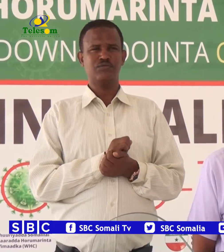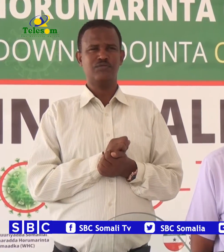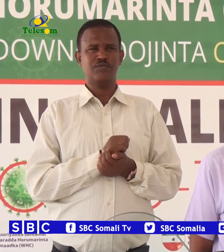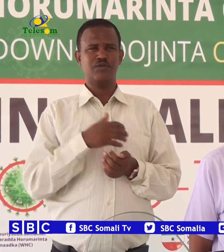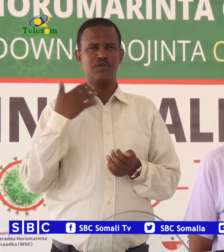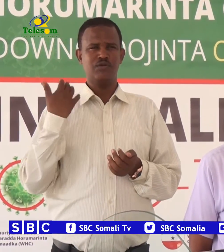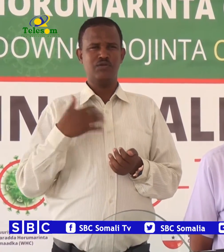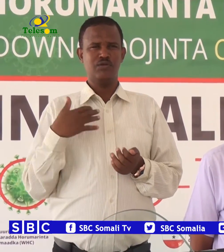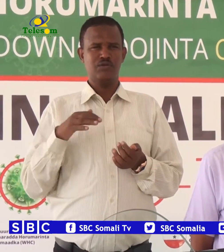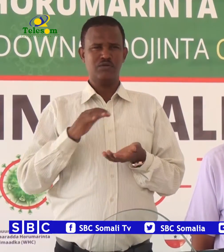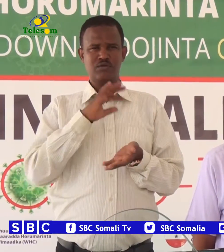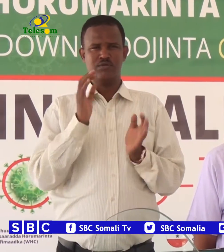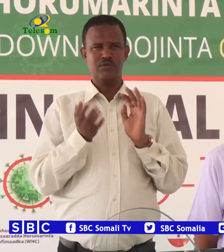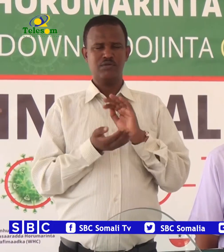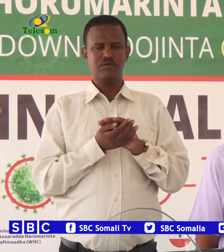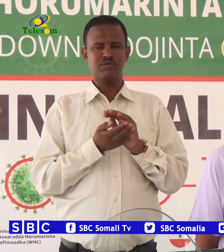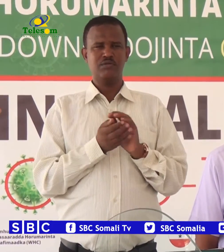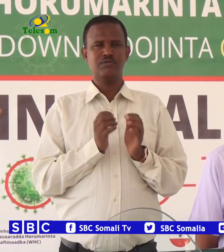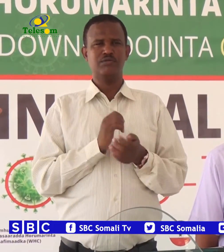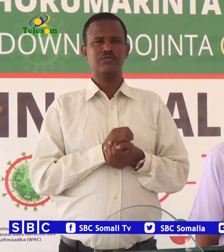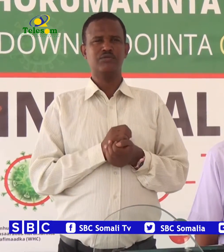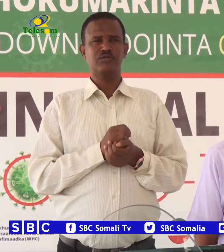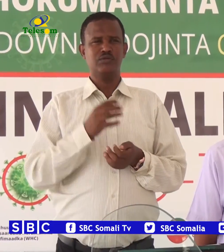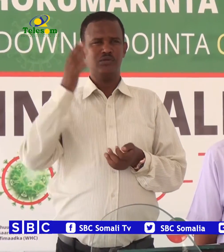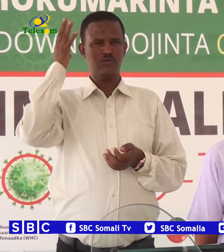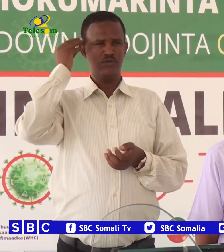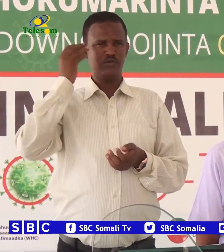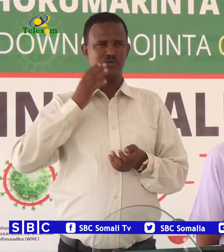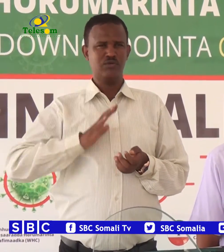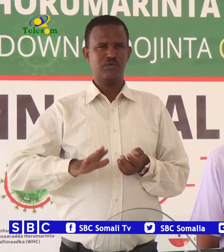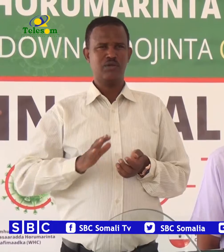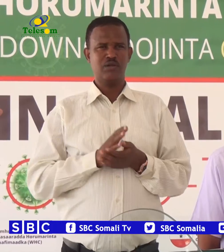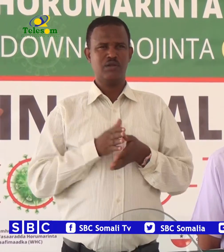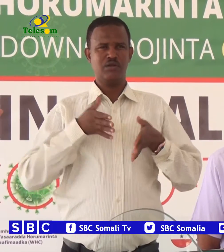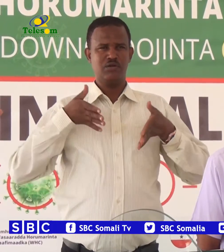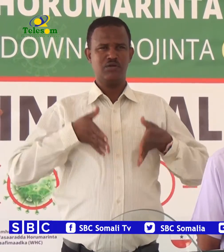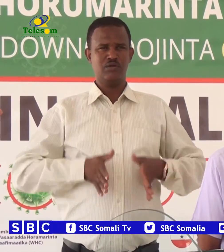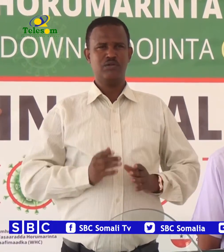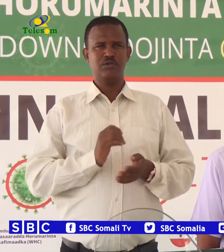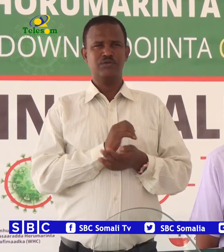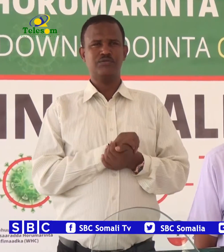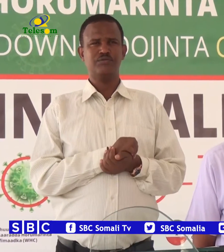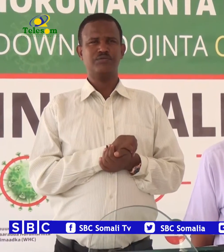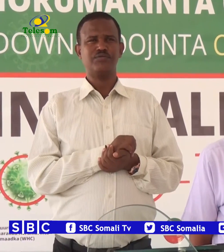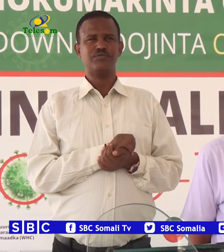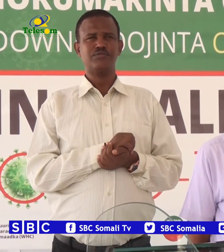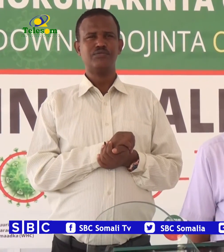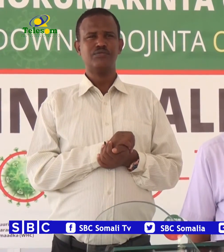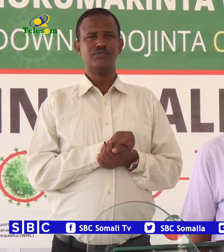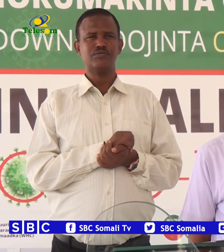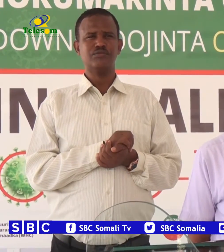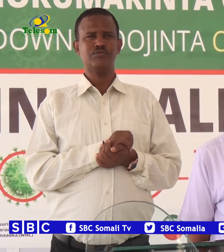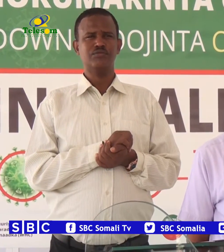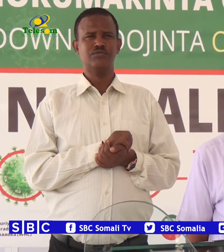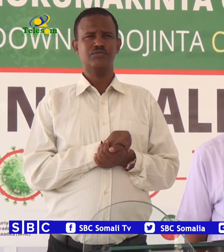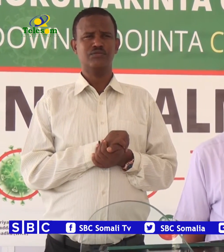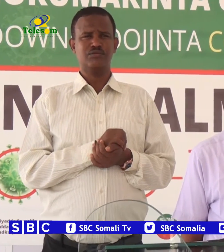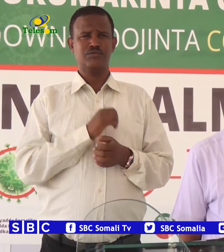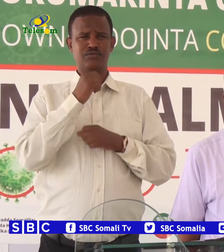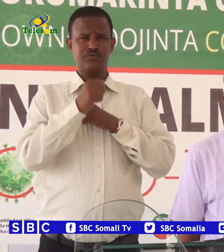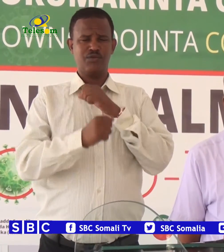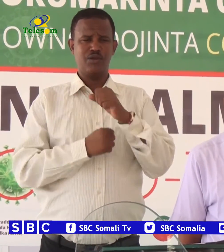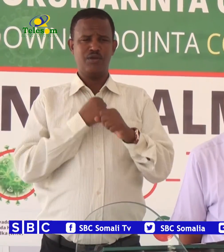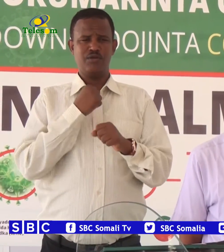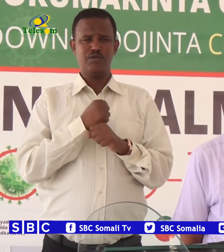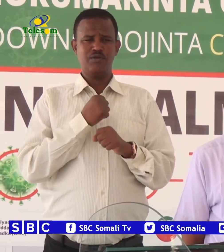dadkaasi dhamaantood waa dad reer Soomaaliland waxa jinabii kuma jiraan daaha cudurku ku